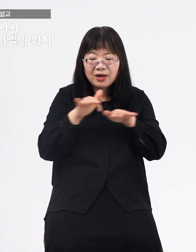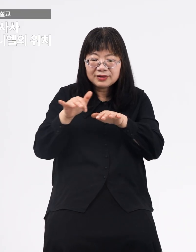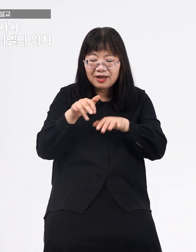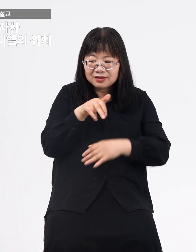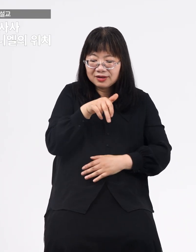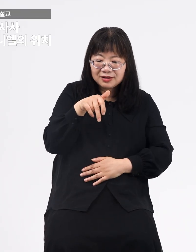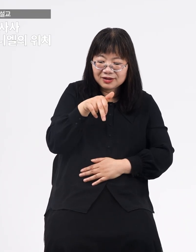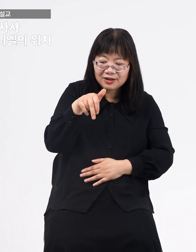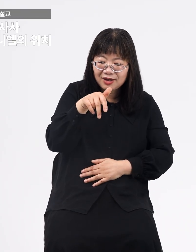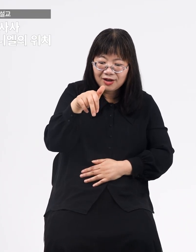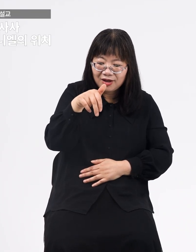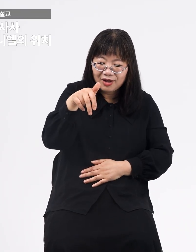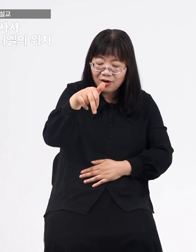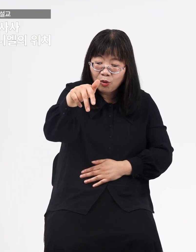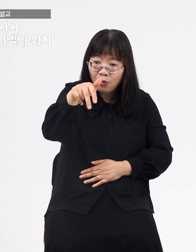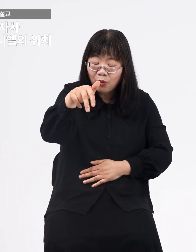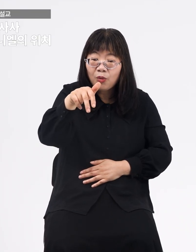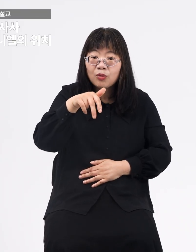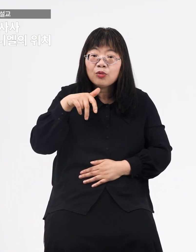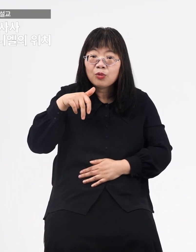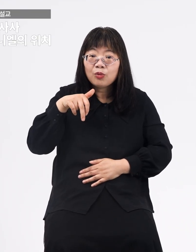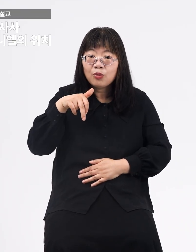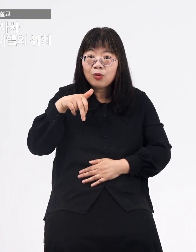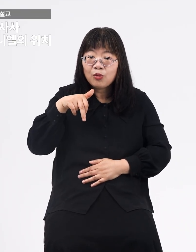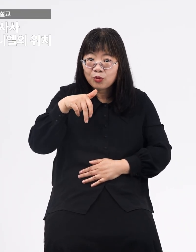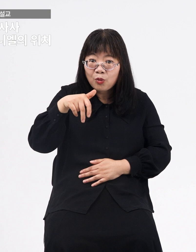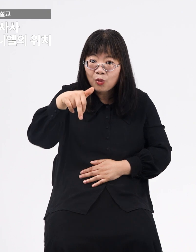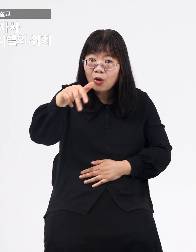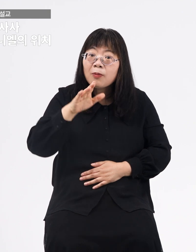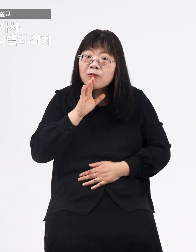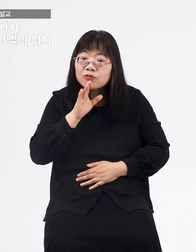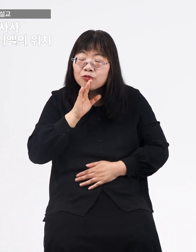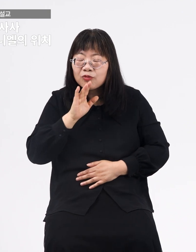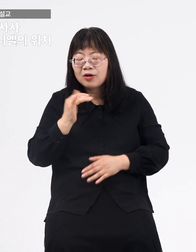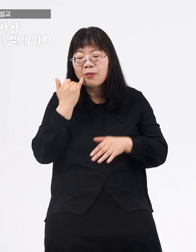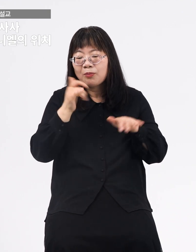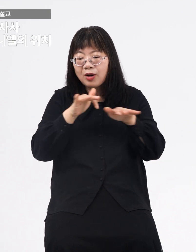걸었어요, 안 걸었어요? 걸었어요. 기적이죠? 걸었어요.